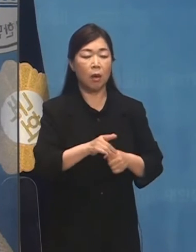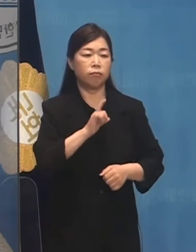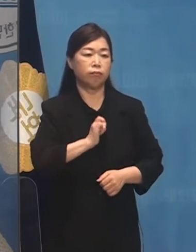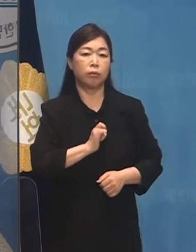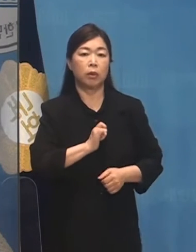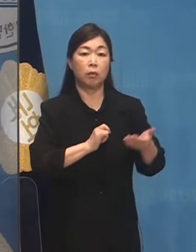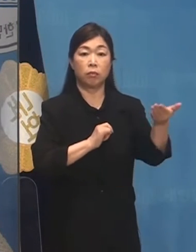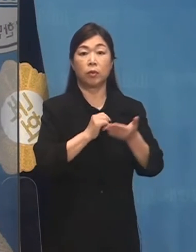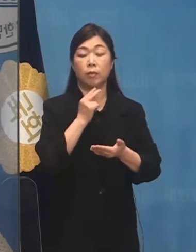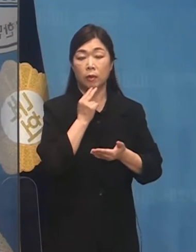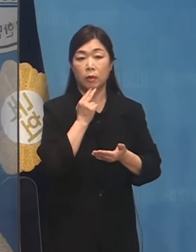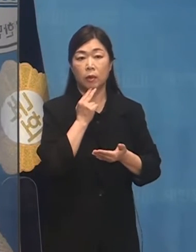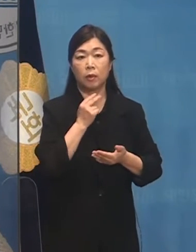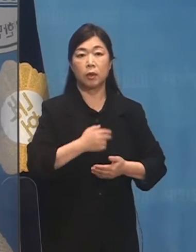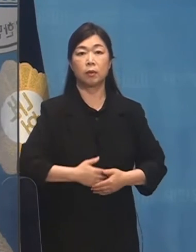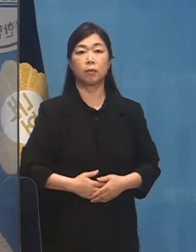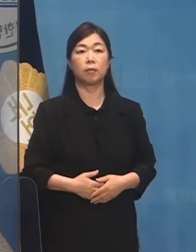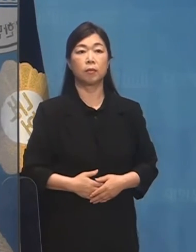않습니다.